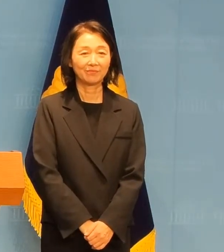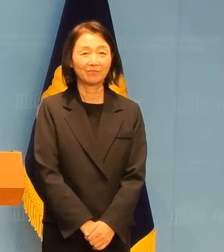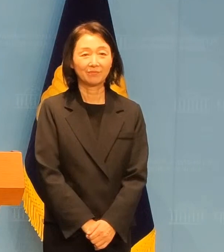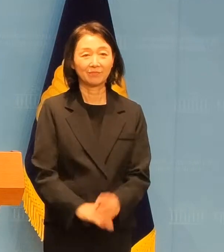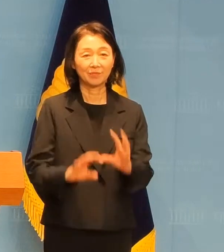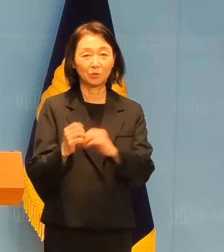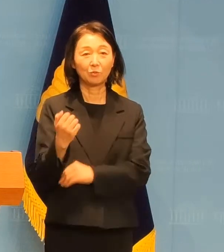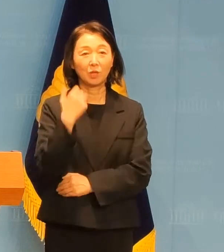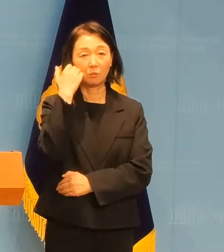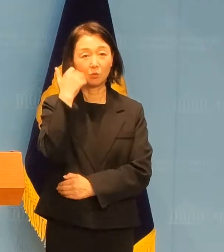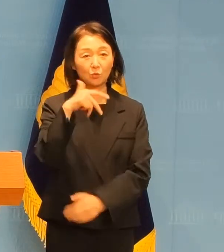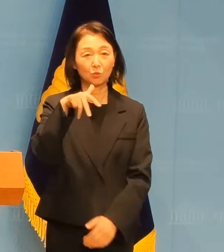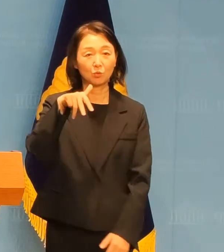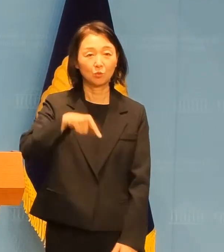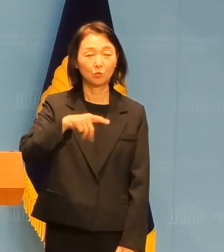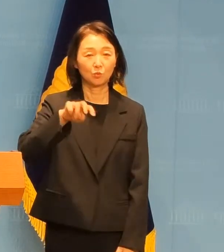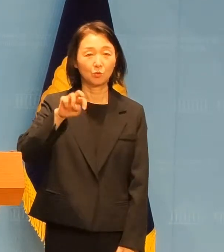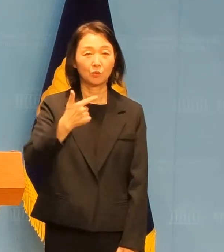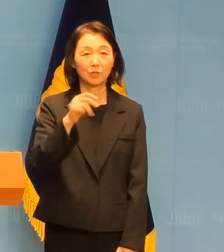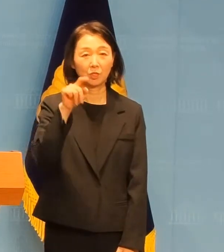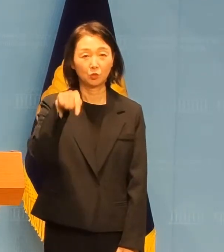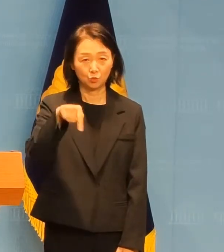국민의힘 주진우 의원입니다.